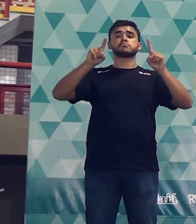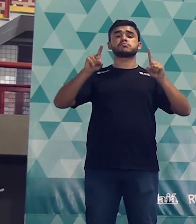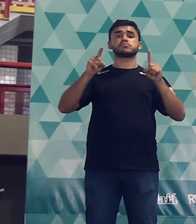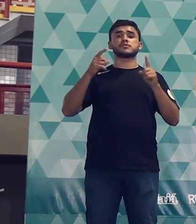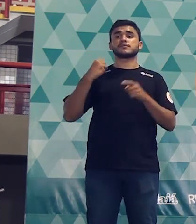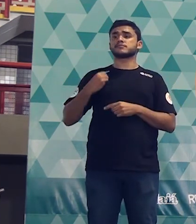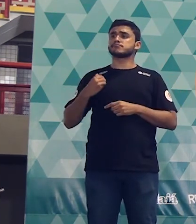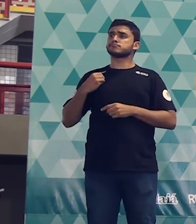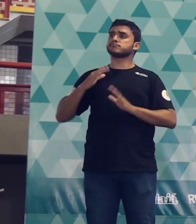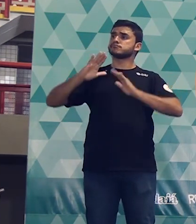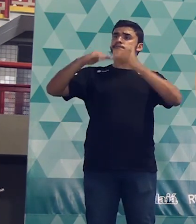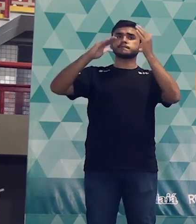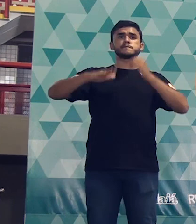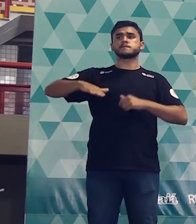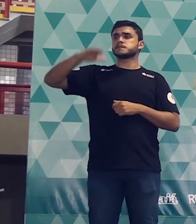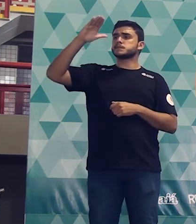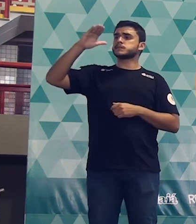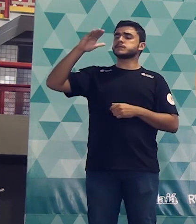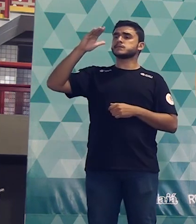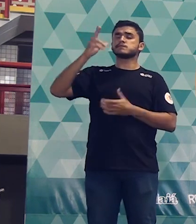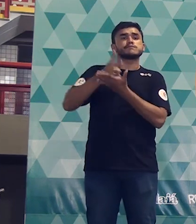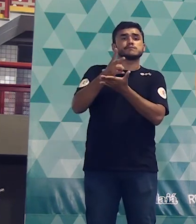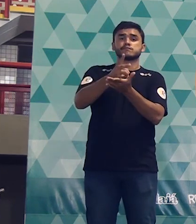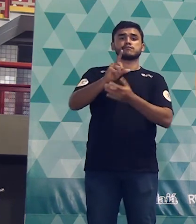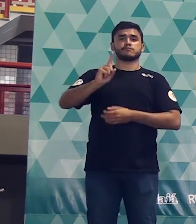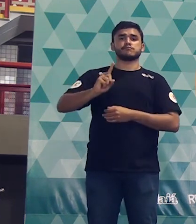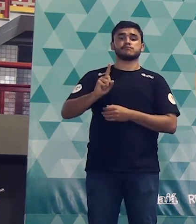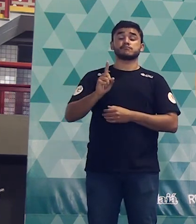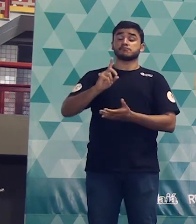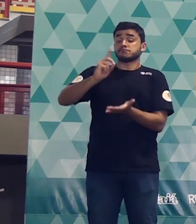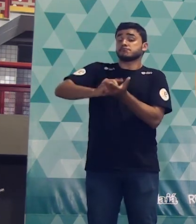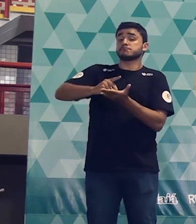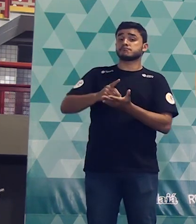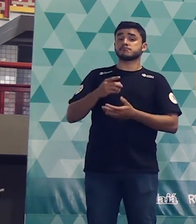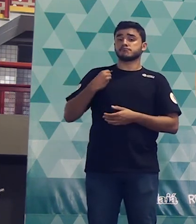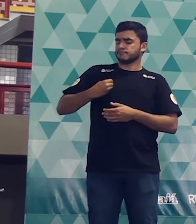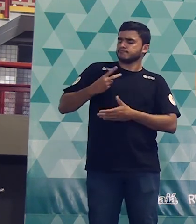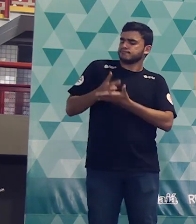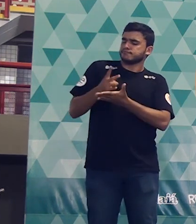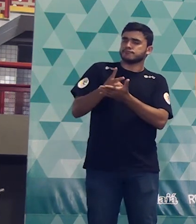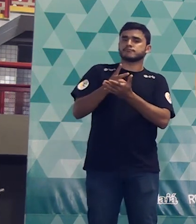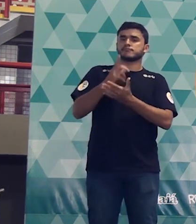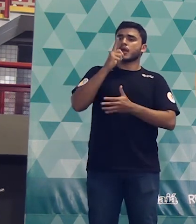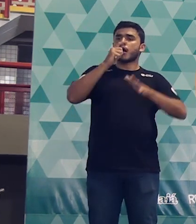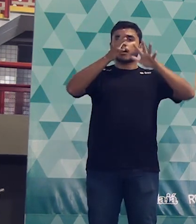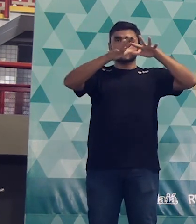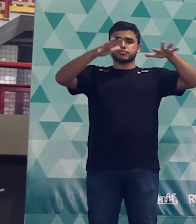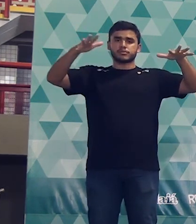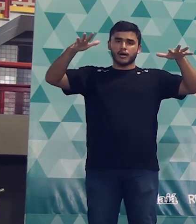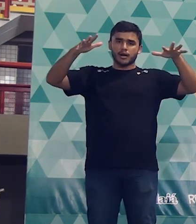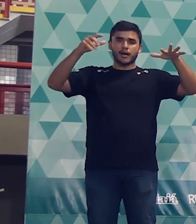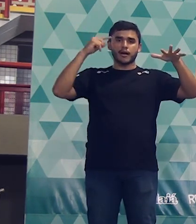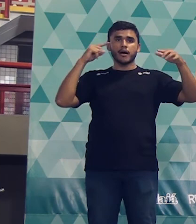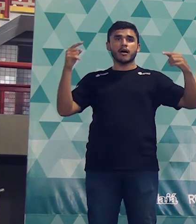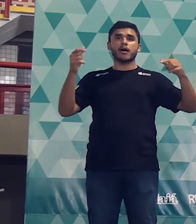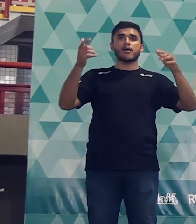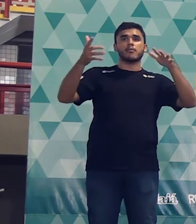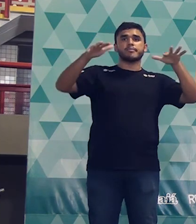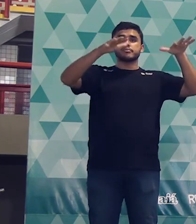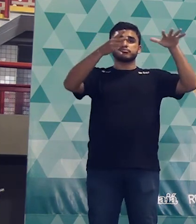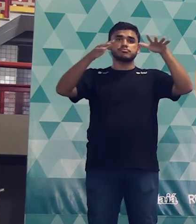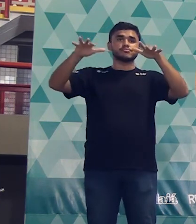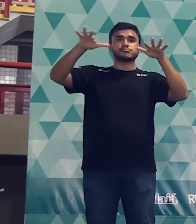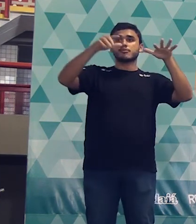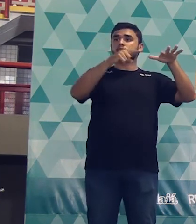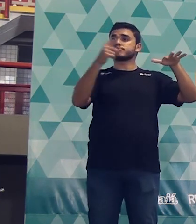batia, vivia, crescia, descia, não seria. Seria, sereia, das ondas do mar, vem e vai. Vibrações de